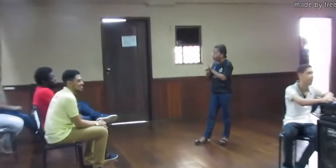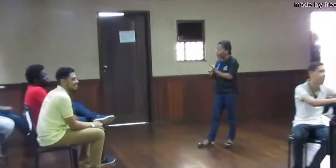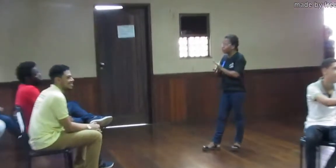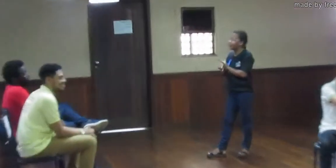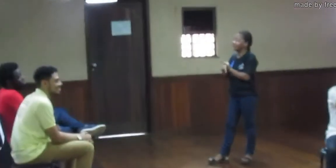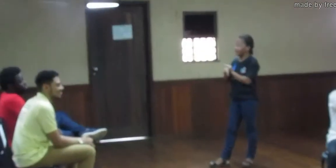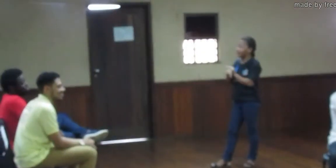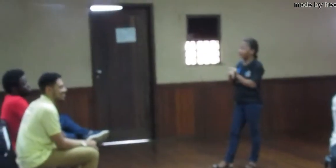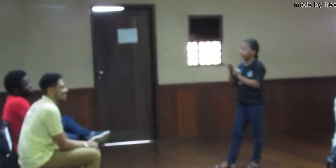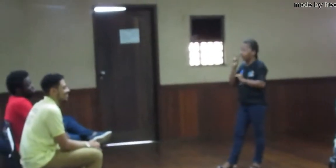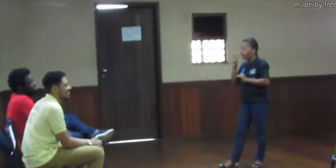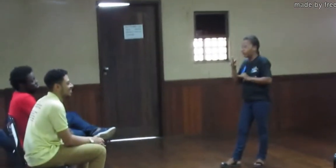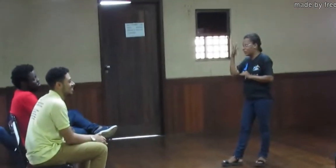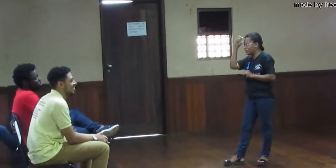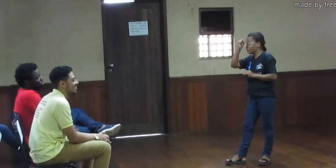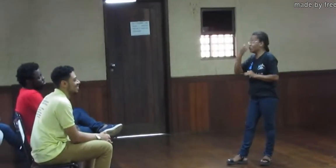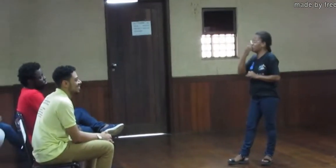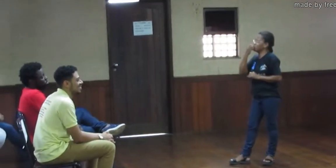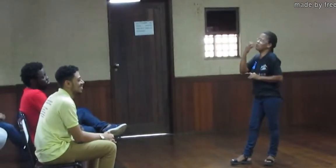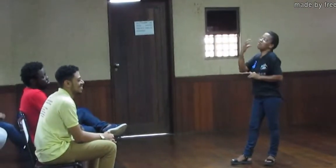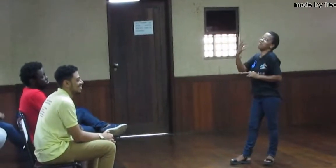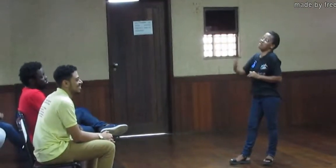ficar brincando lá.